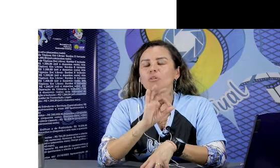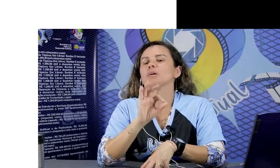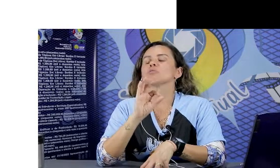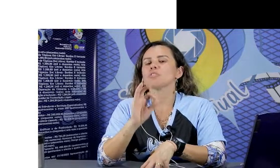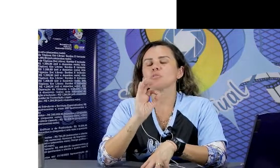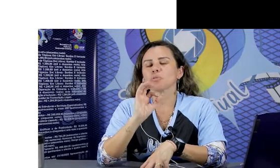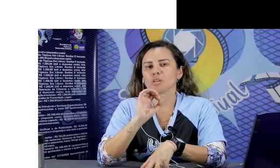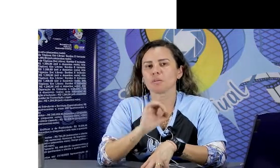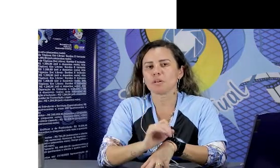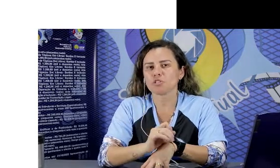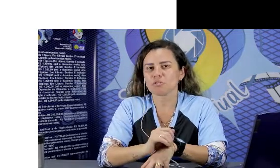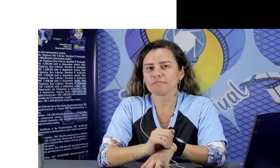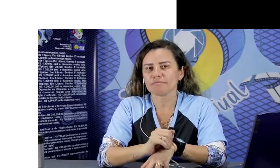menos 20% é perdido?